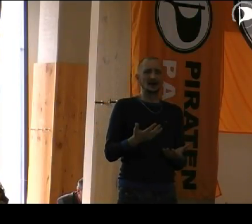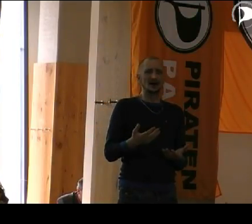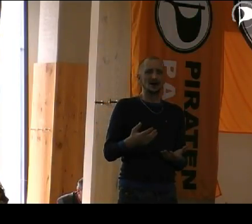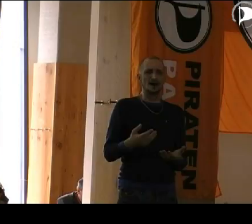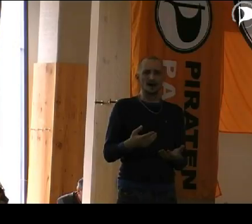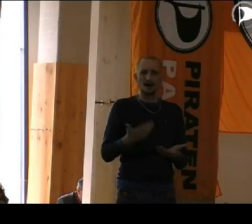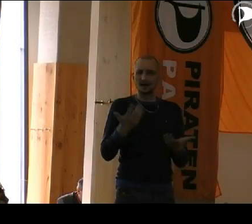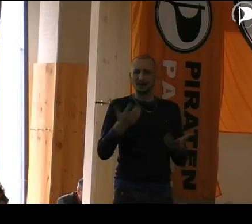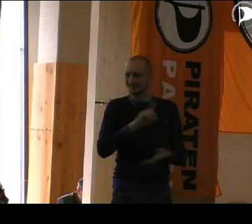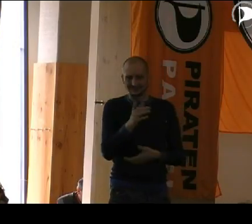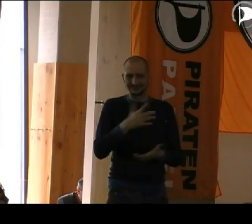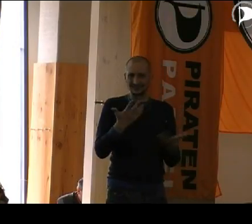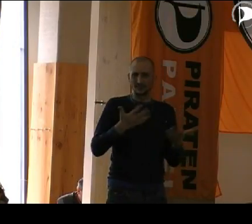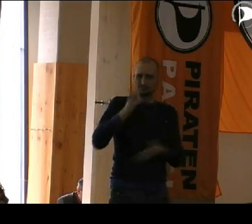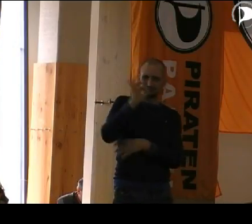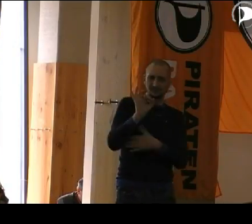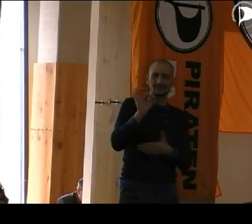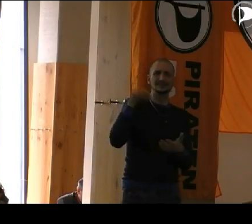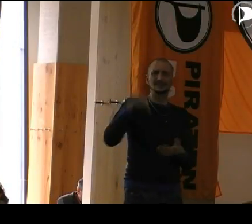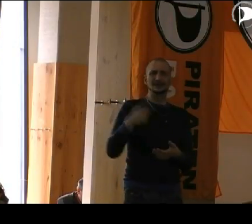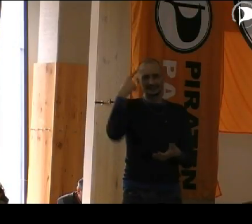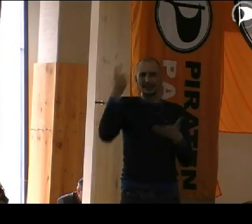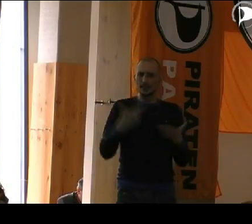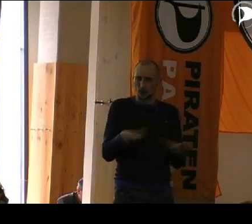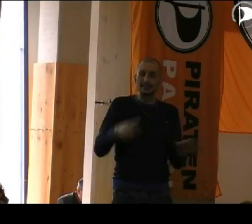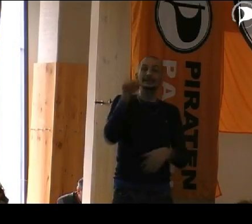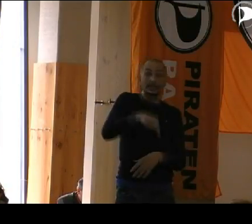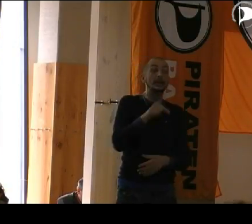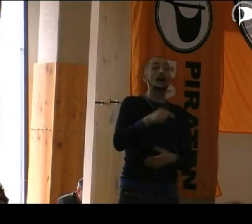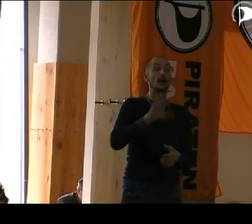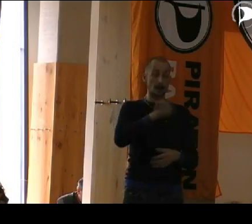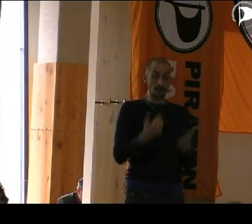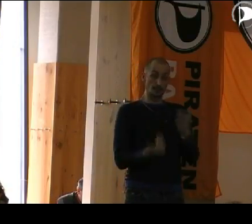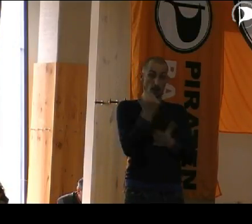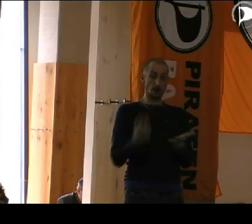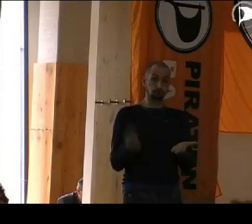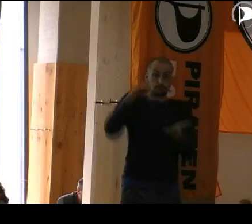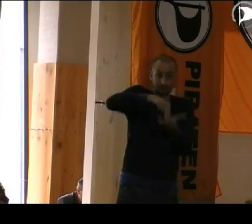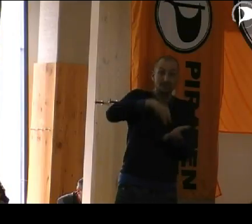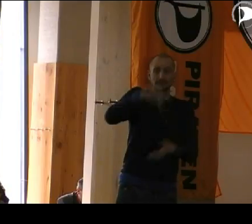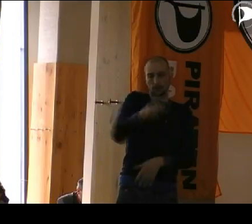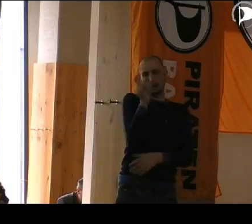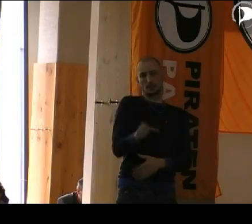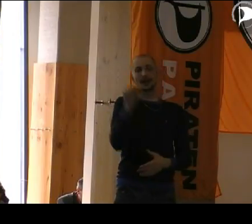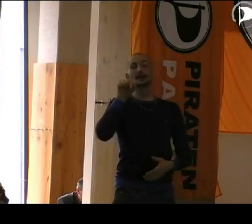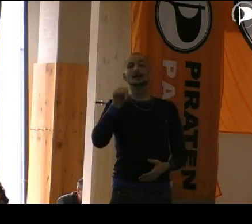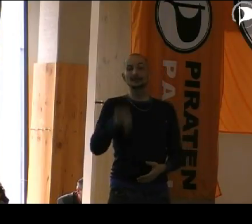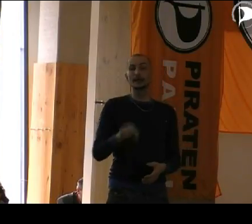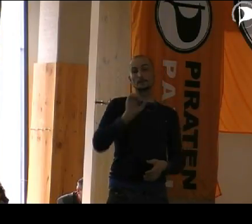danach nochmal so viele möglichkeiten wie jetzt tun er muss mich auf zwei jahre bleiben